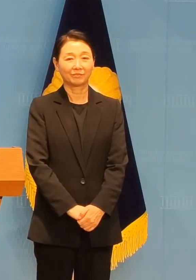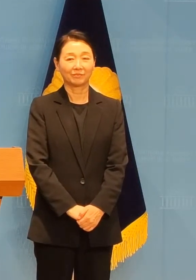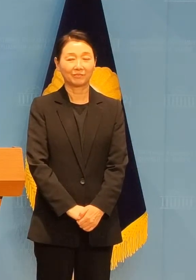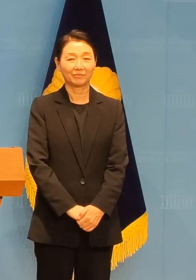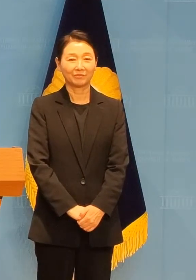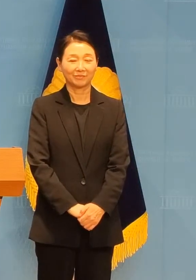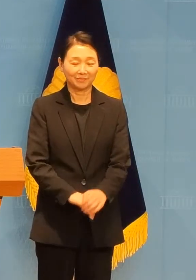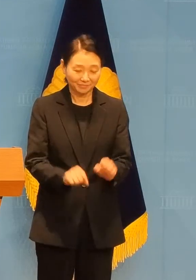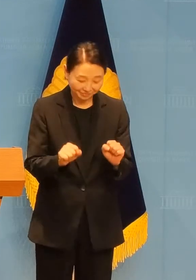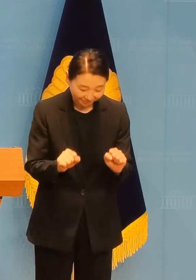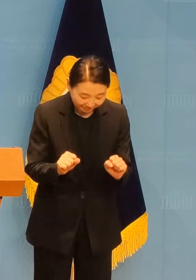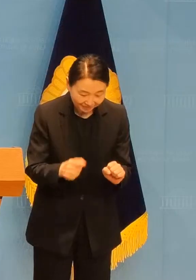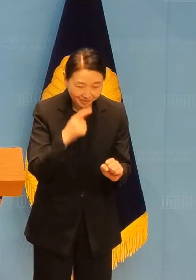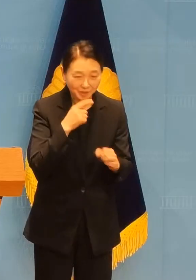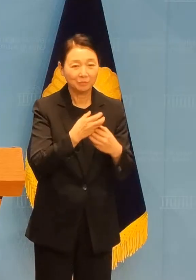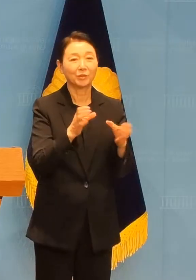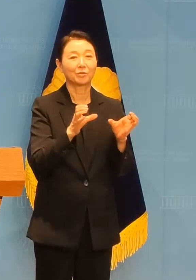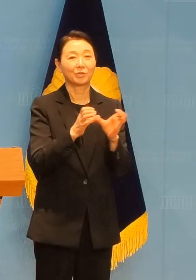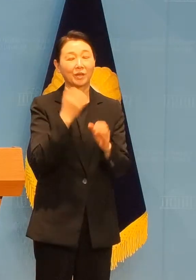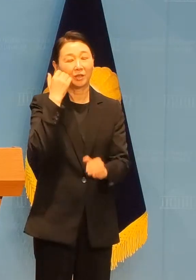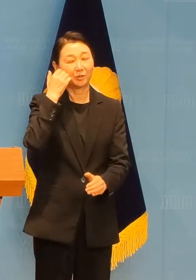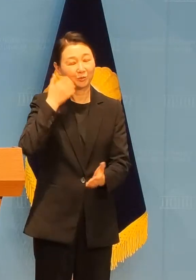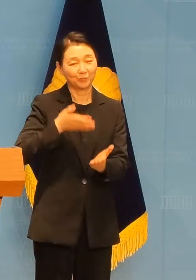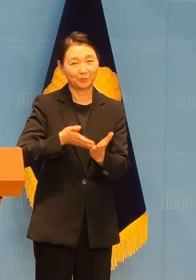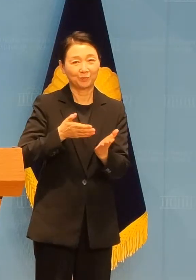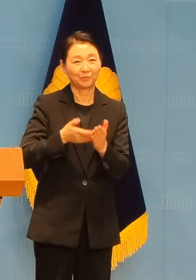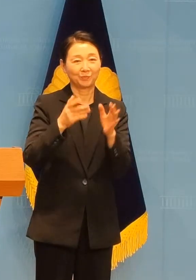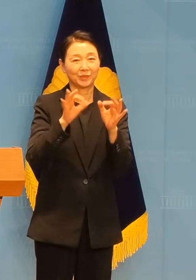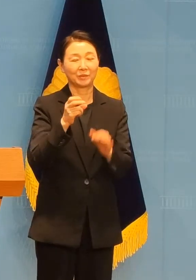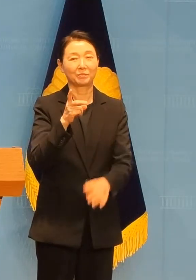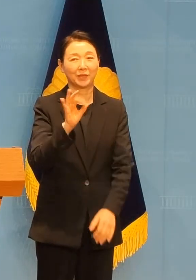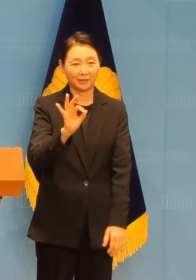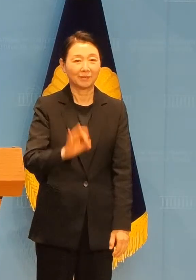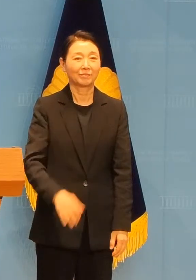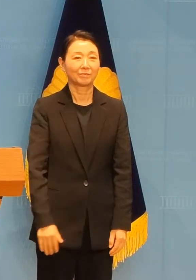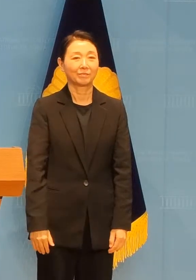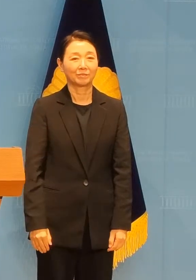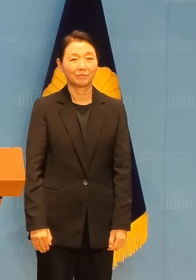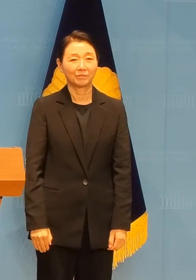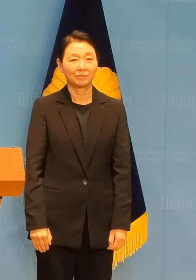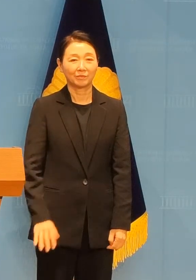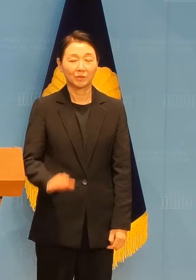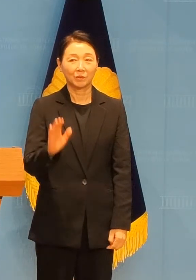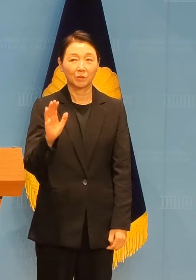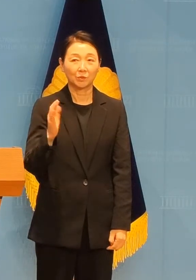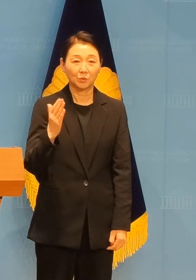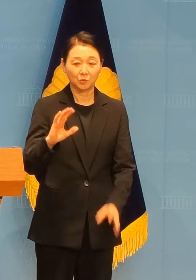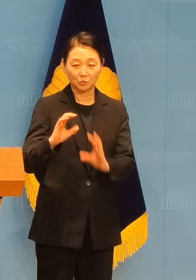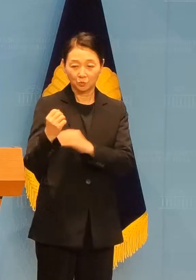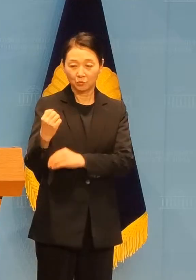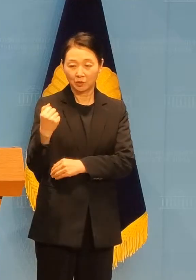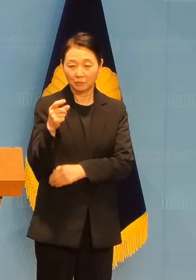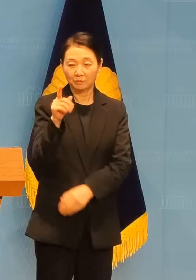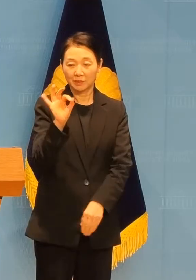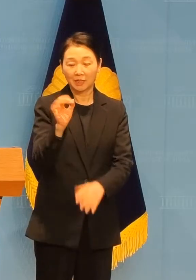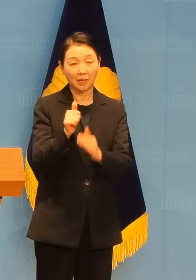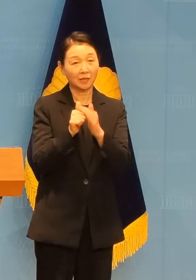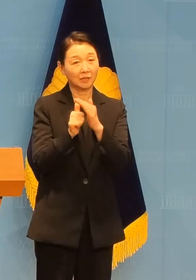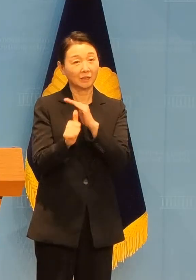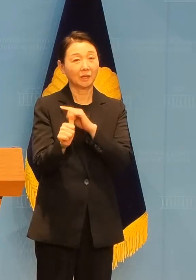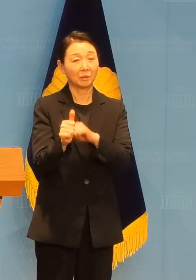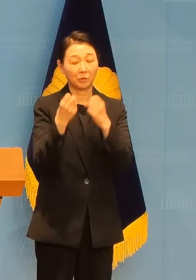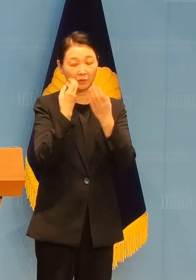네, 안녕하십니까. 더불어민주당 선임부대변인 김현입니다. 최근 국민의힘 장동혁 대표가 새